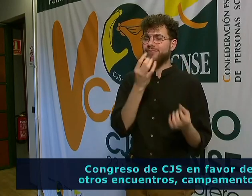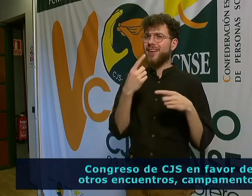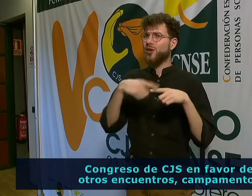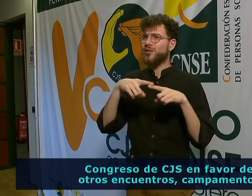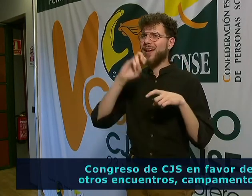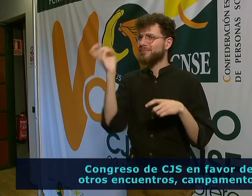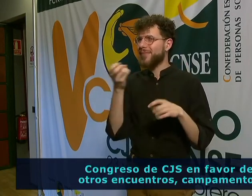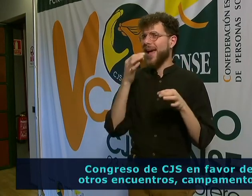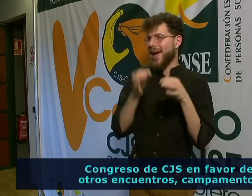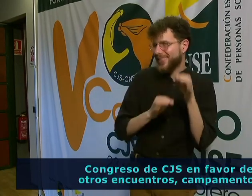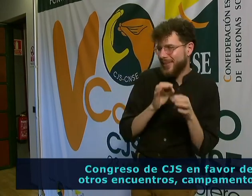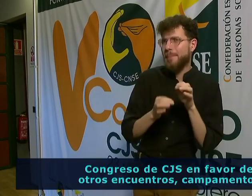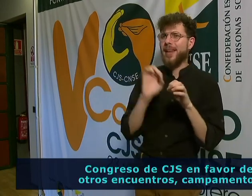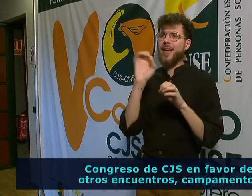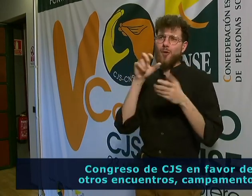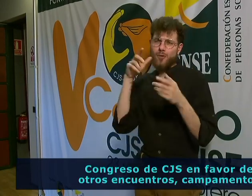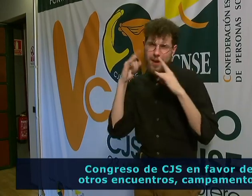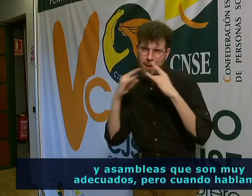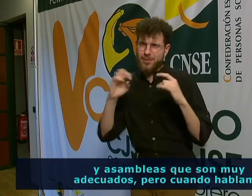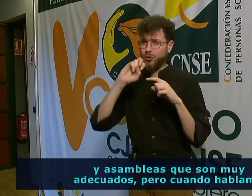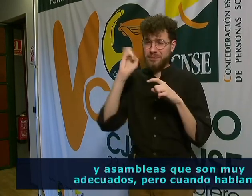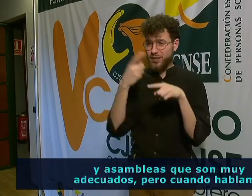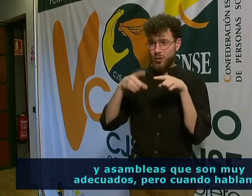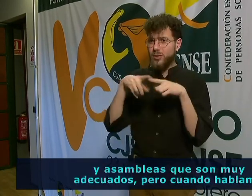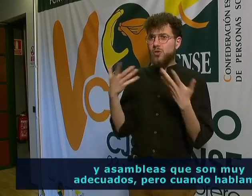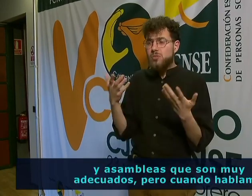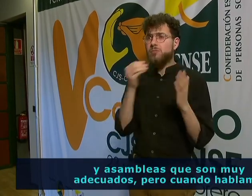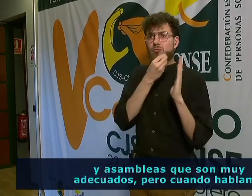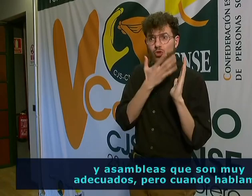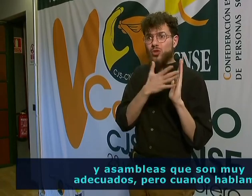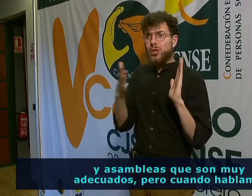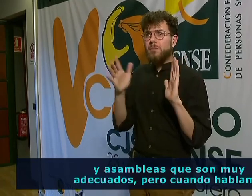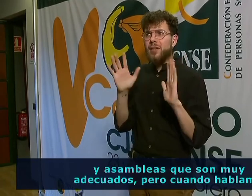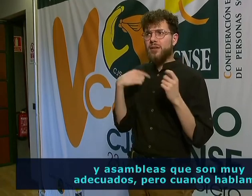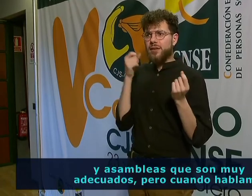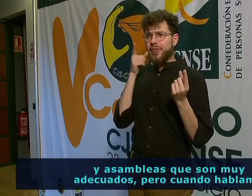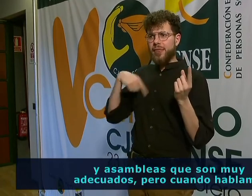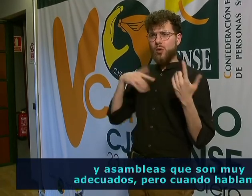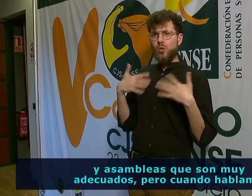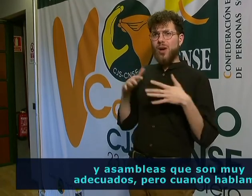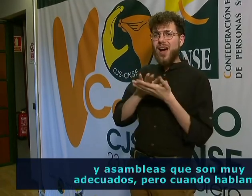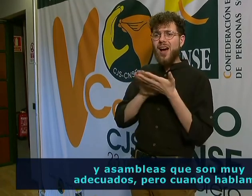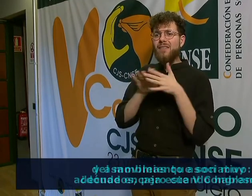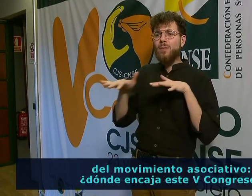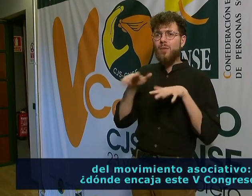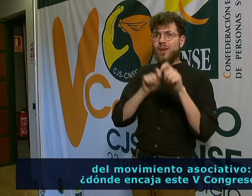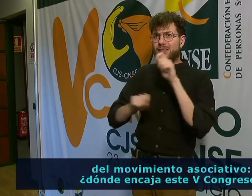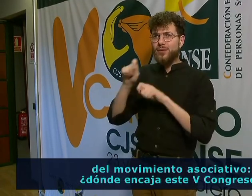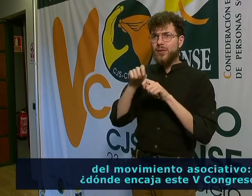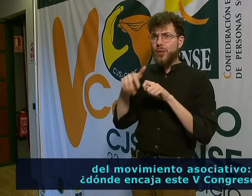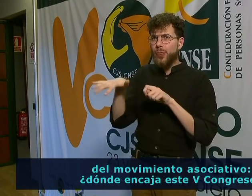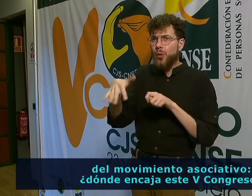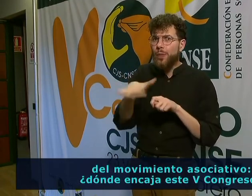CJS en favor de otros encuentros, campamentos y asambleas que son muy adecuados. Pero cuando hablamos del movimiento